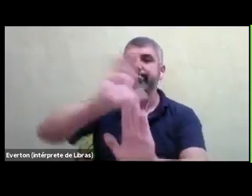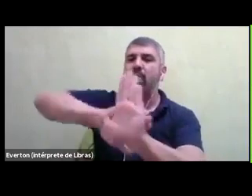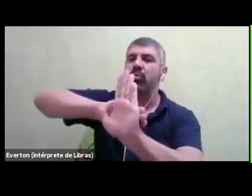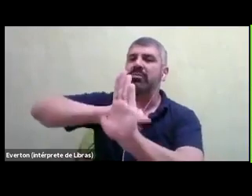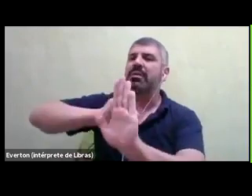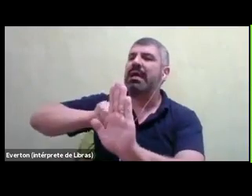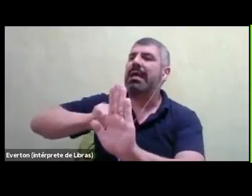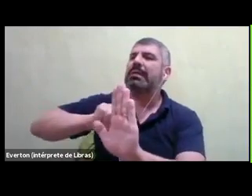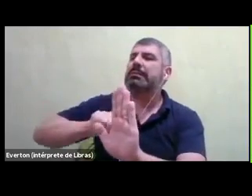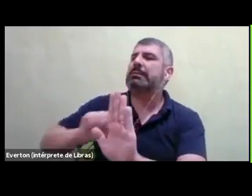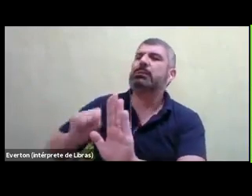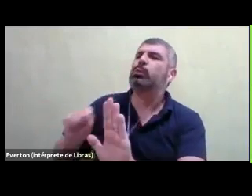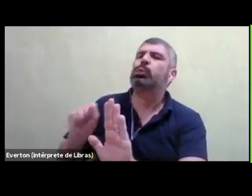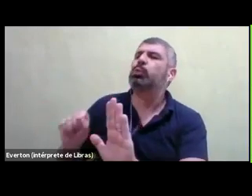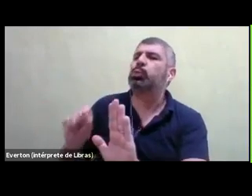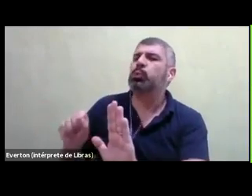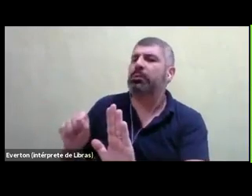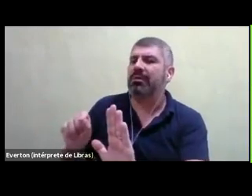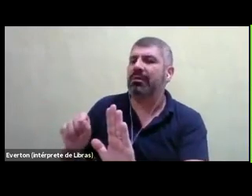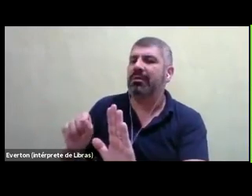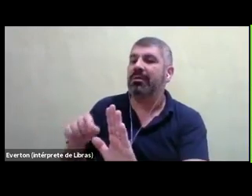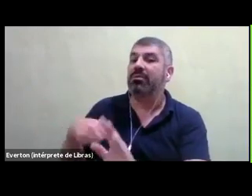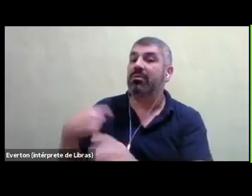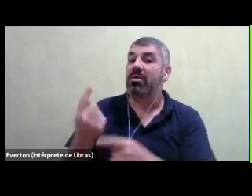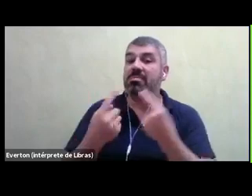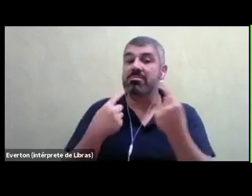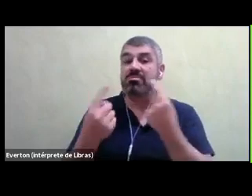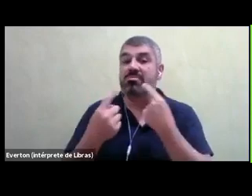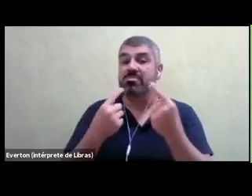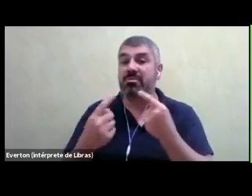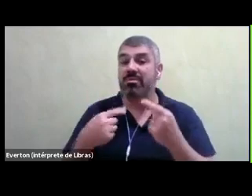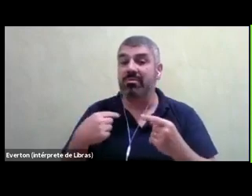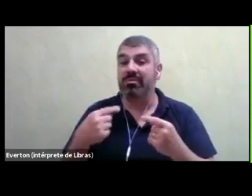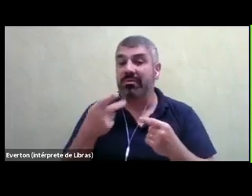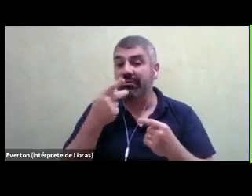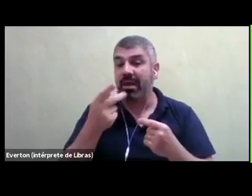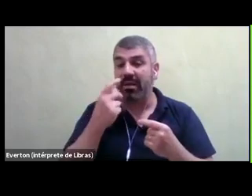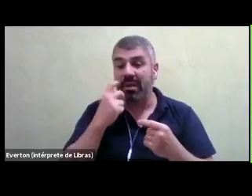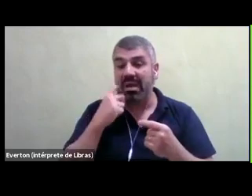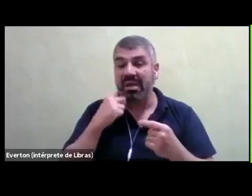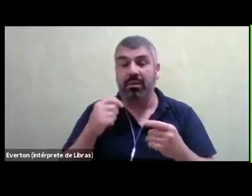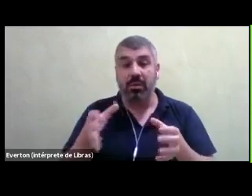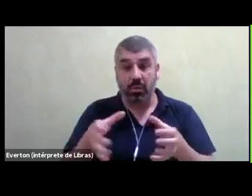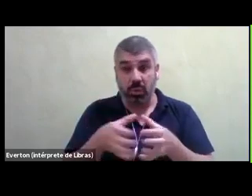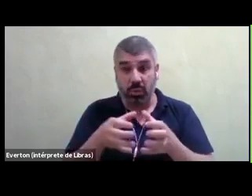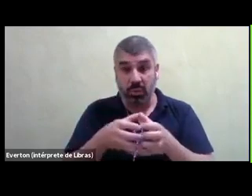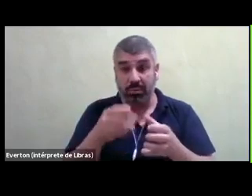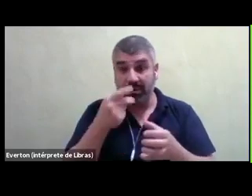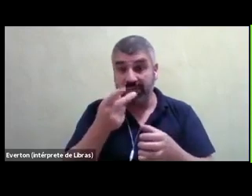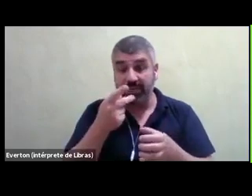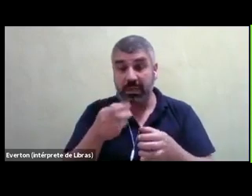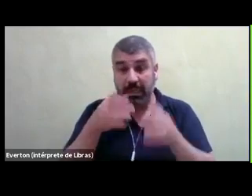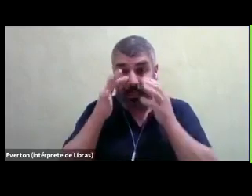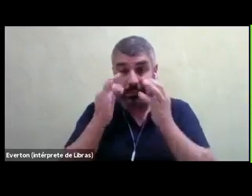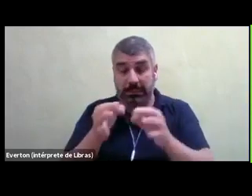Dessa discussão que a gente faz e que, de alguma forma, a gente, no nosso grupo, está sempre atento